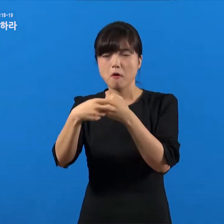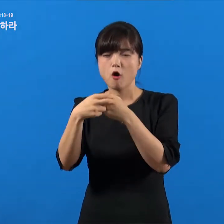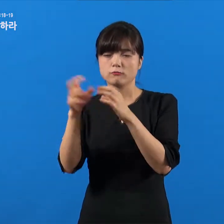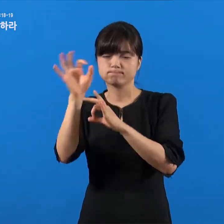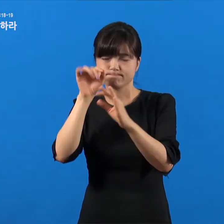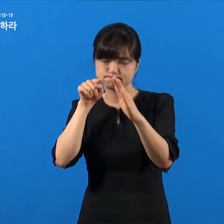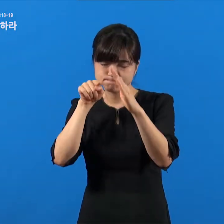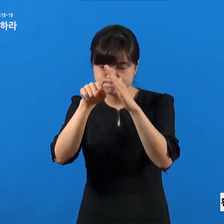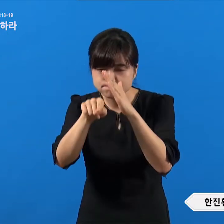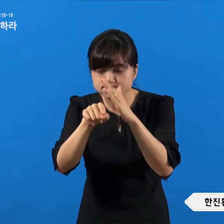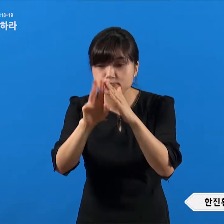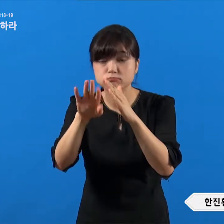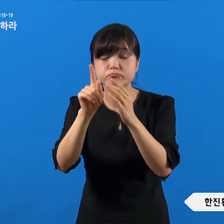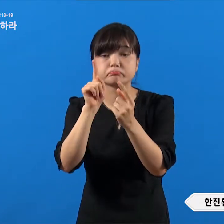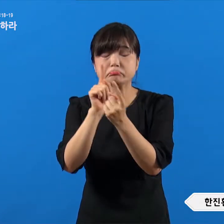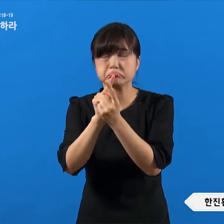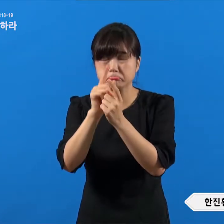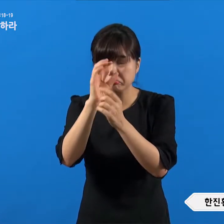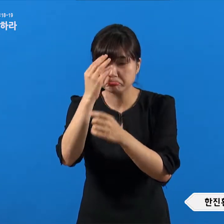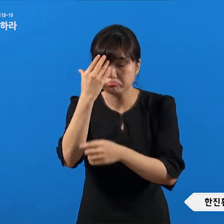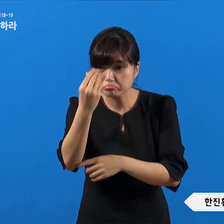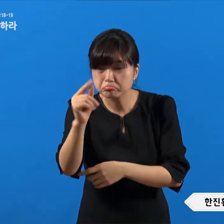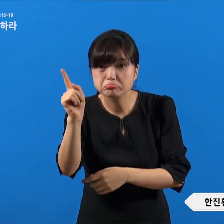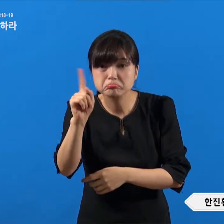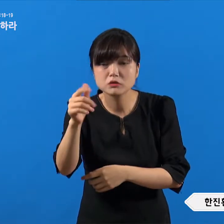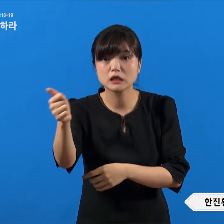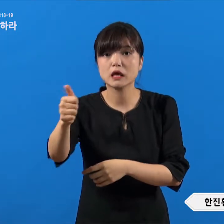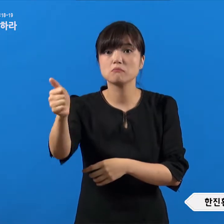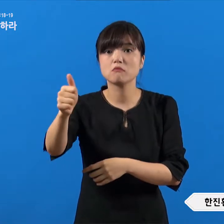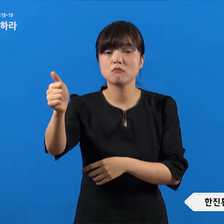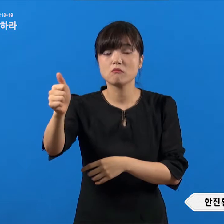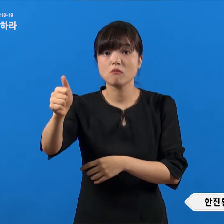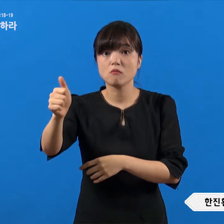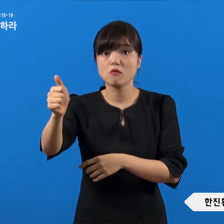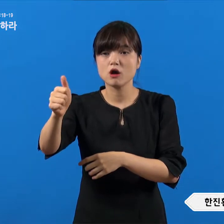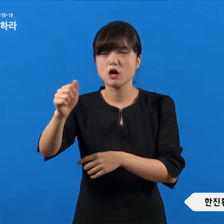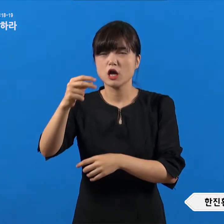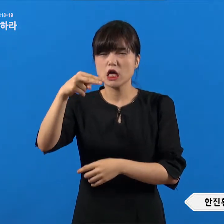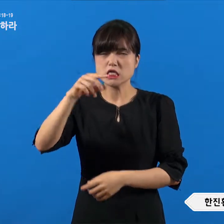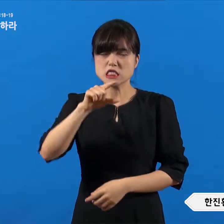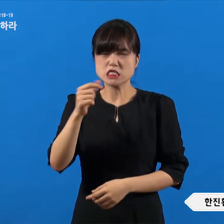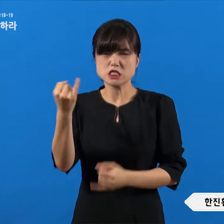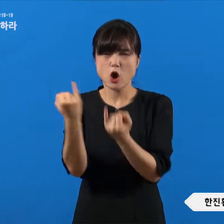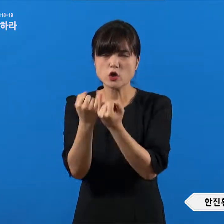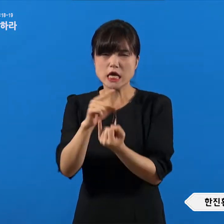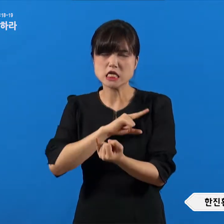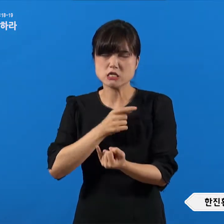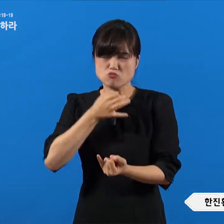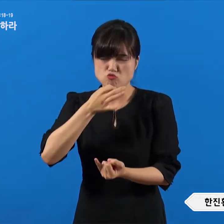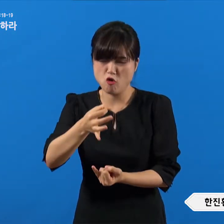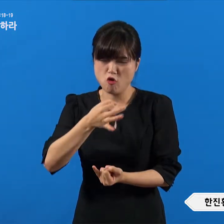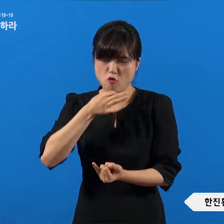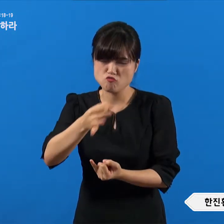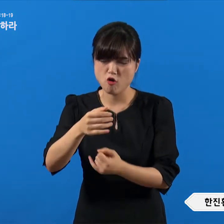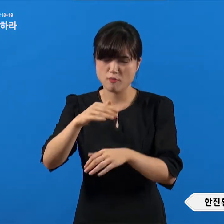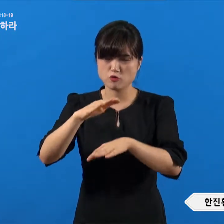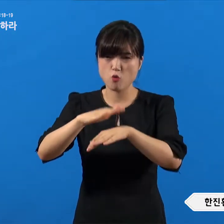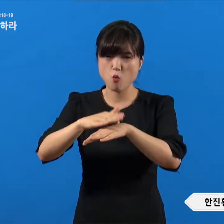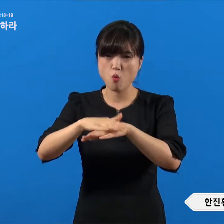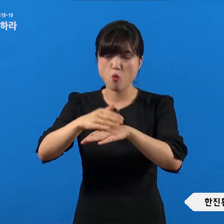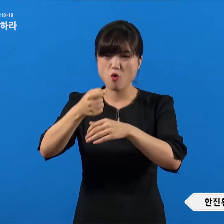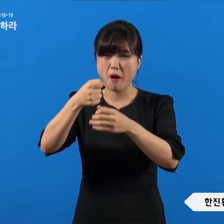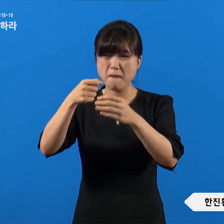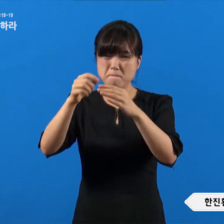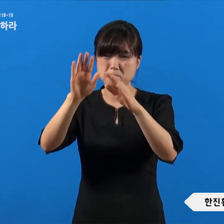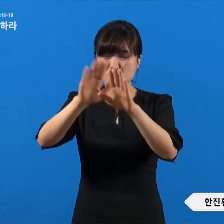찾았는데, 그런데 보니까 남자 한 사람이 수지 하면서 주먹으로 벽을 치고